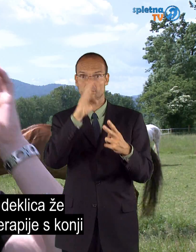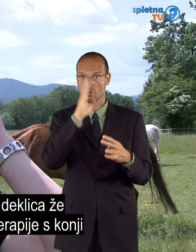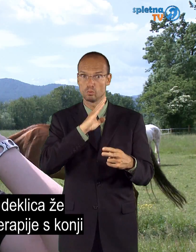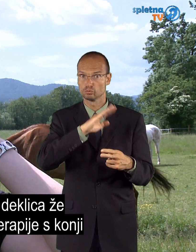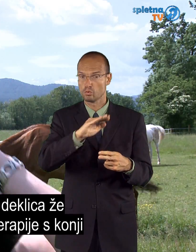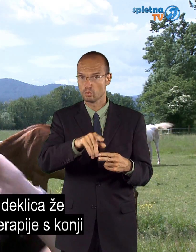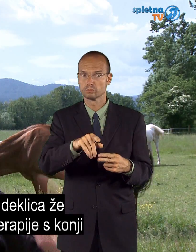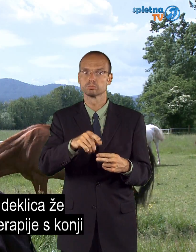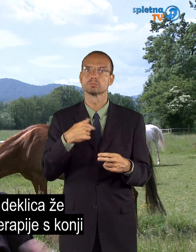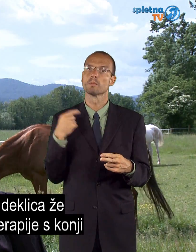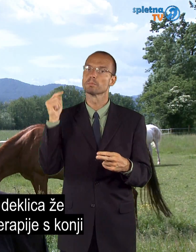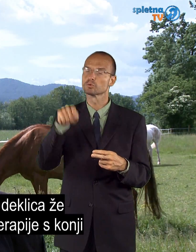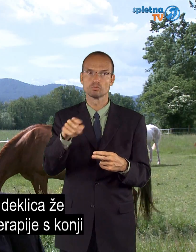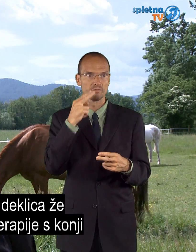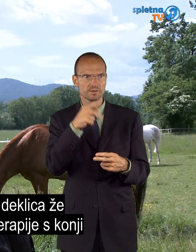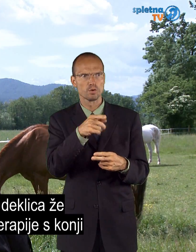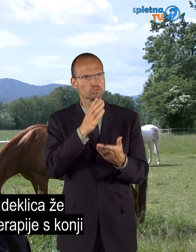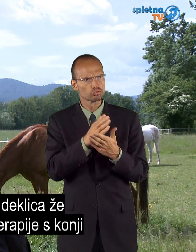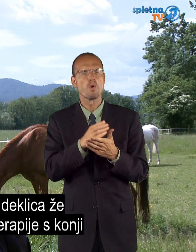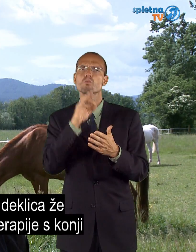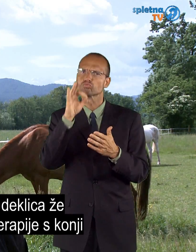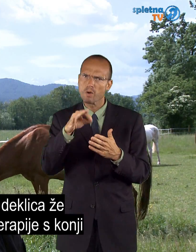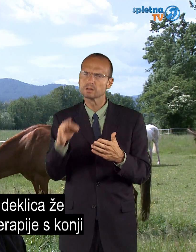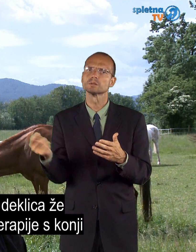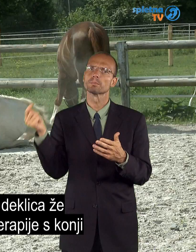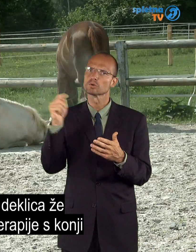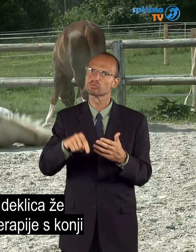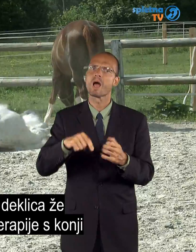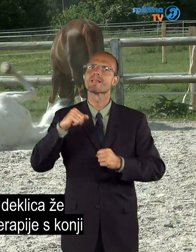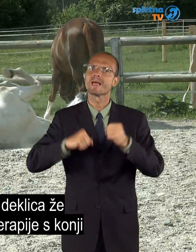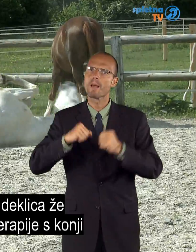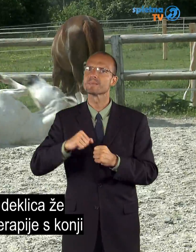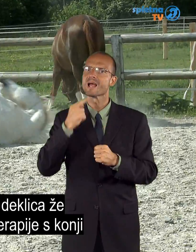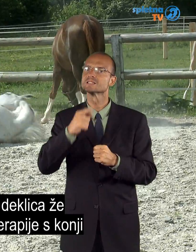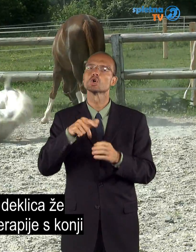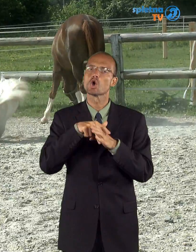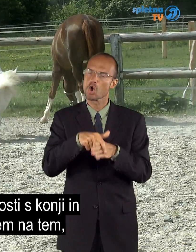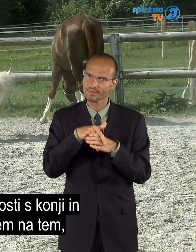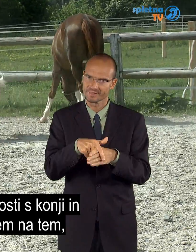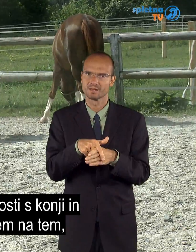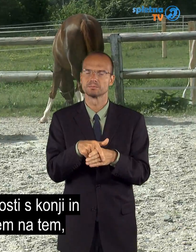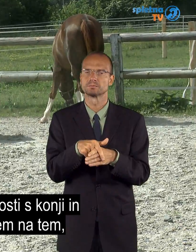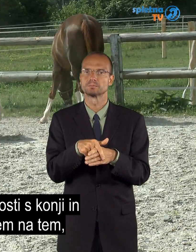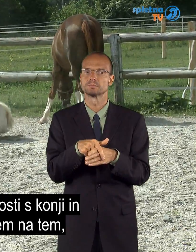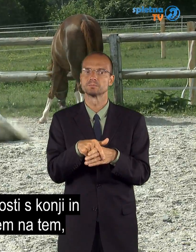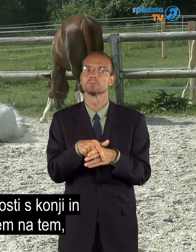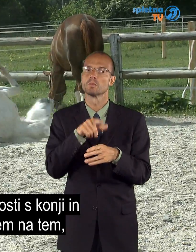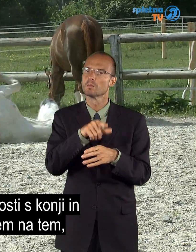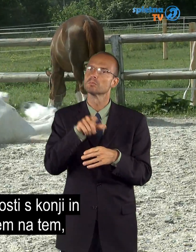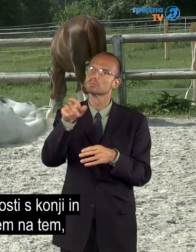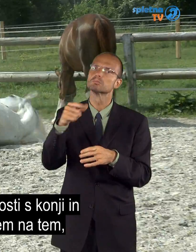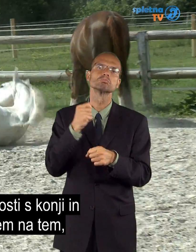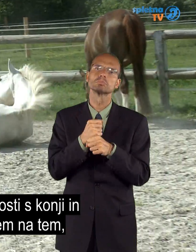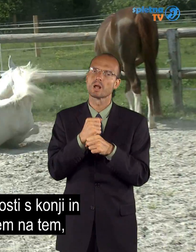V bistvu, ko sem jaz prišla, je ta deklica že občasno prihajala na terapije s konji oziroma terapevtske aktivnosti s konji.